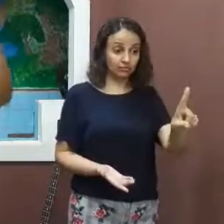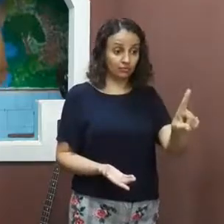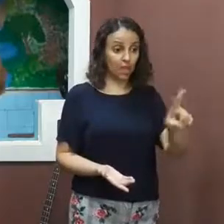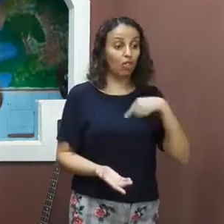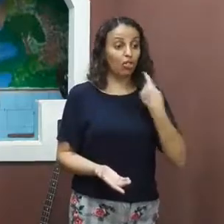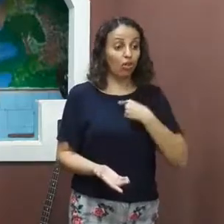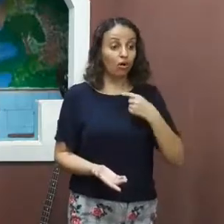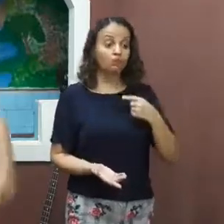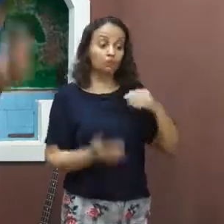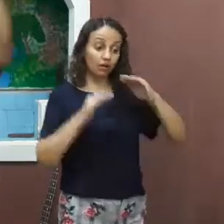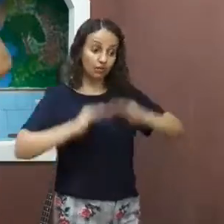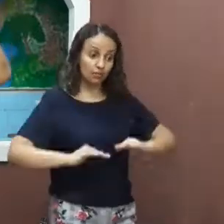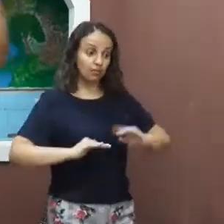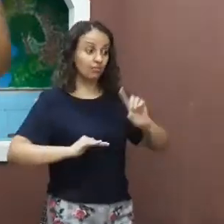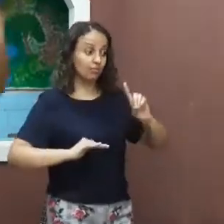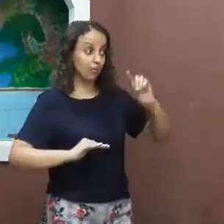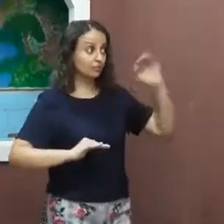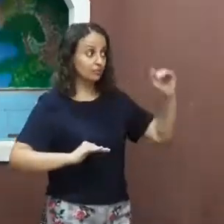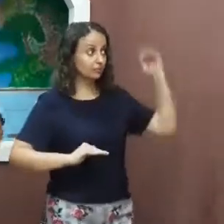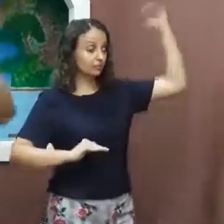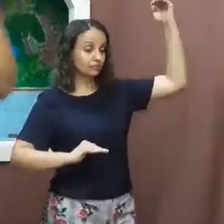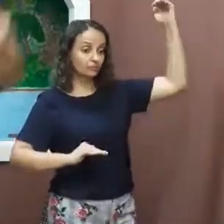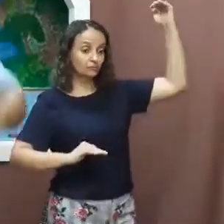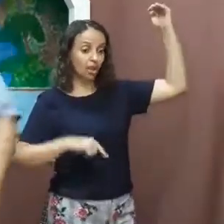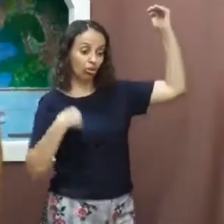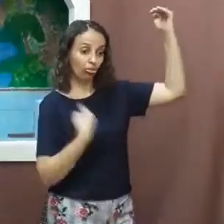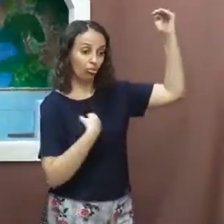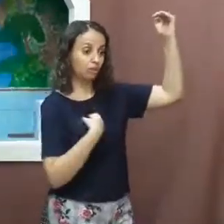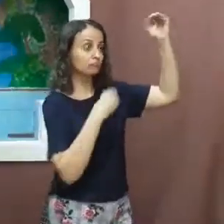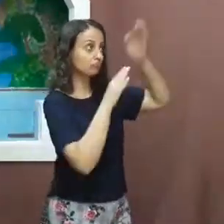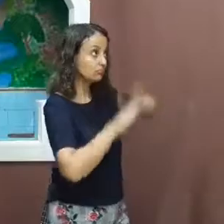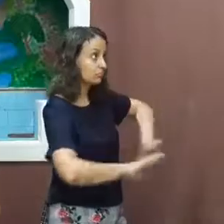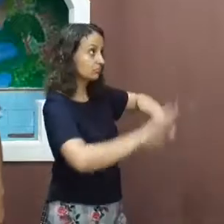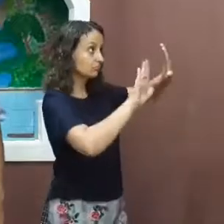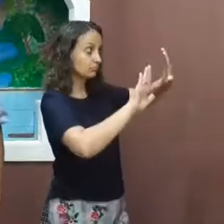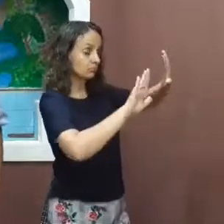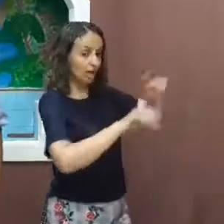embaixo. Nós somos criados para adorá-lo. Pronto, alguém não entendeu isso?